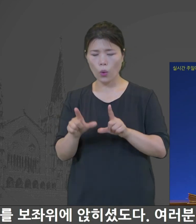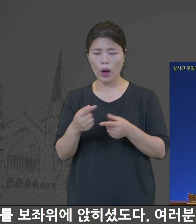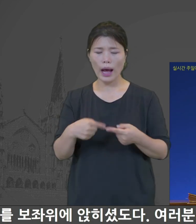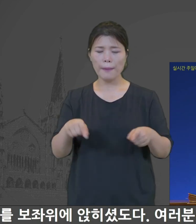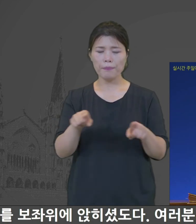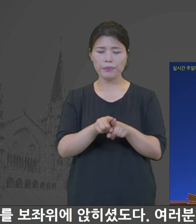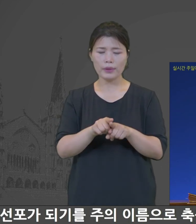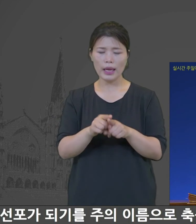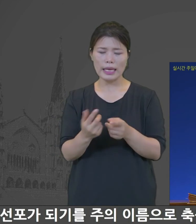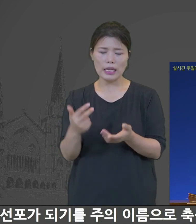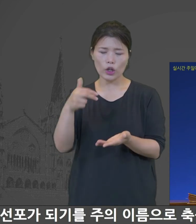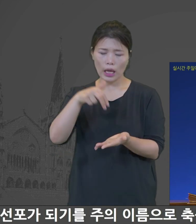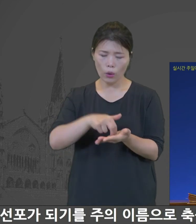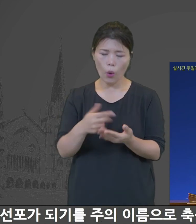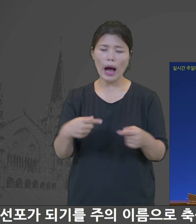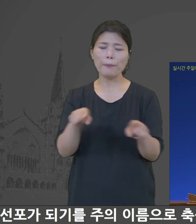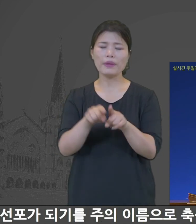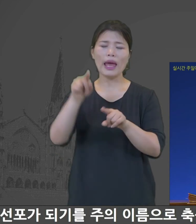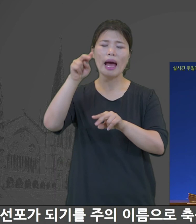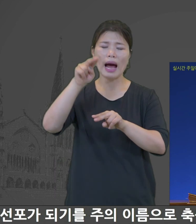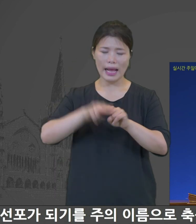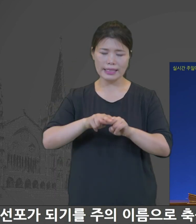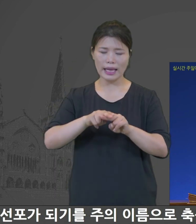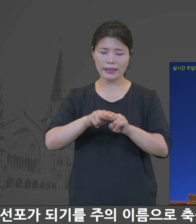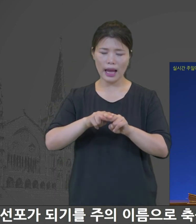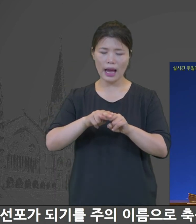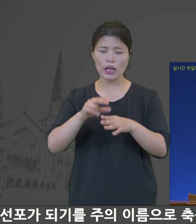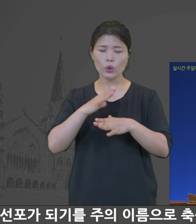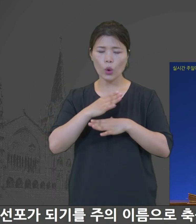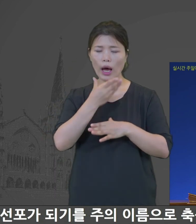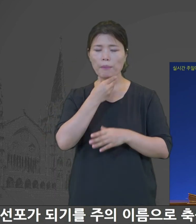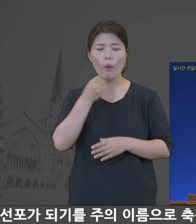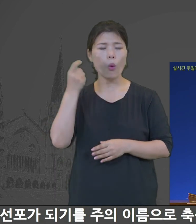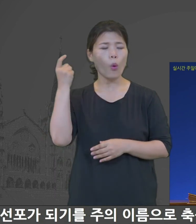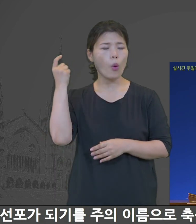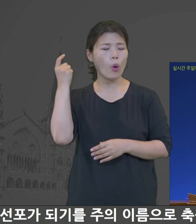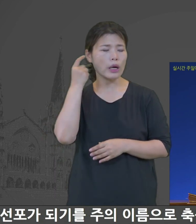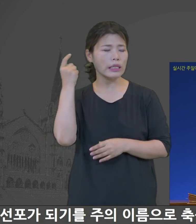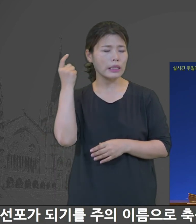일어났고 함께 앉았다는 이 놀라운 복음이 우리